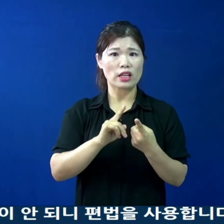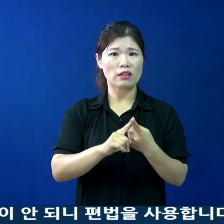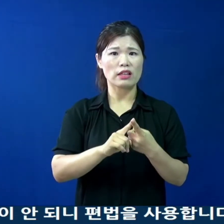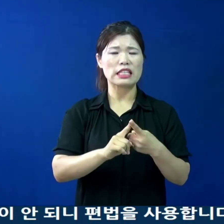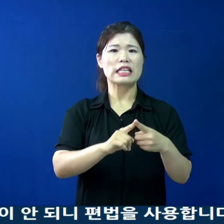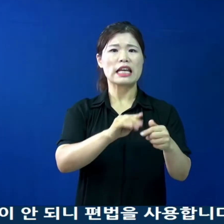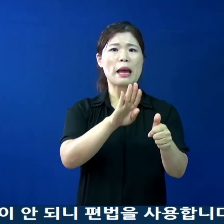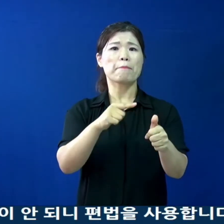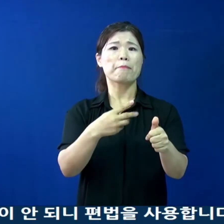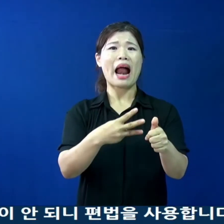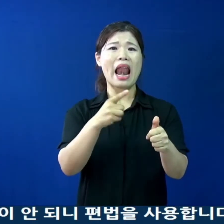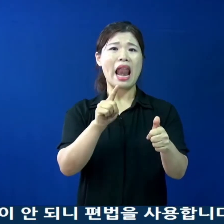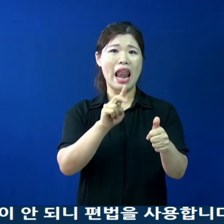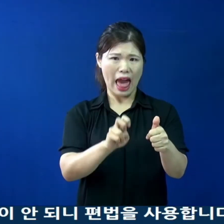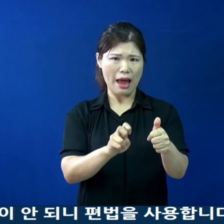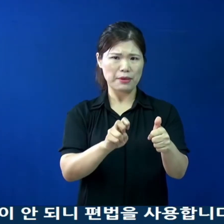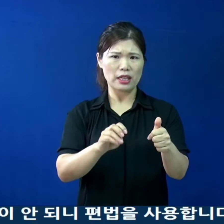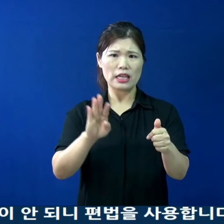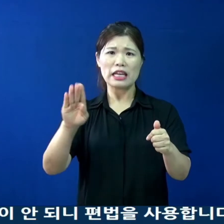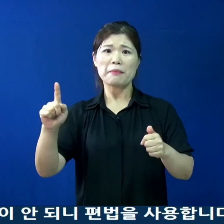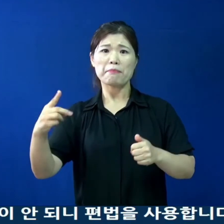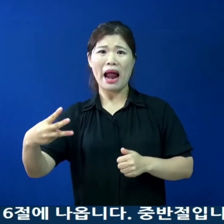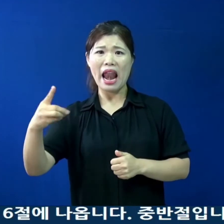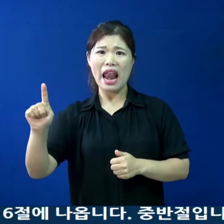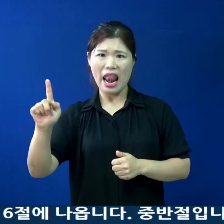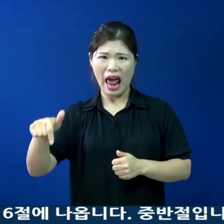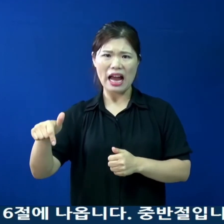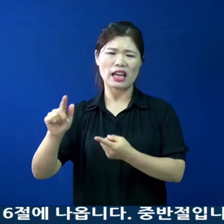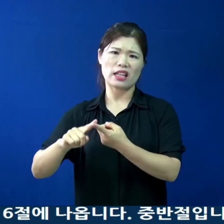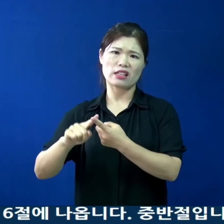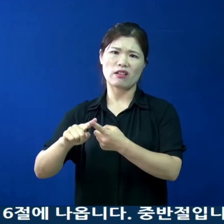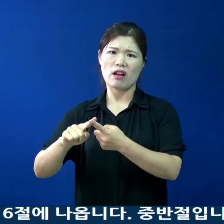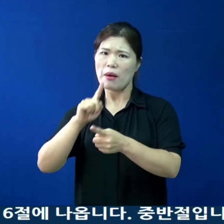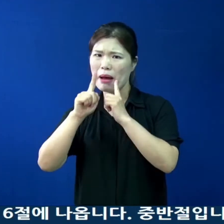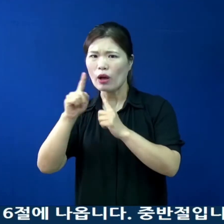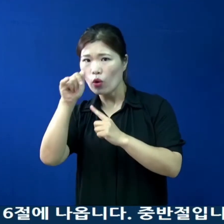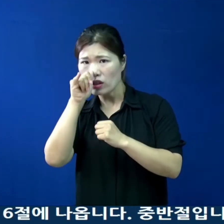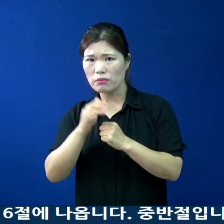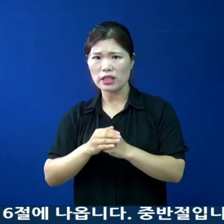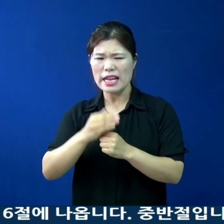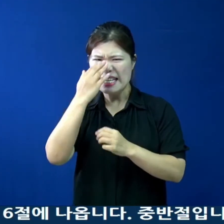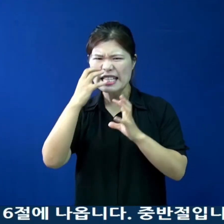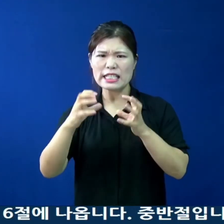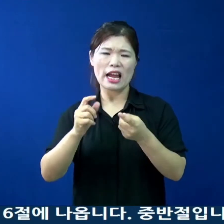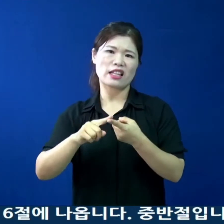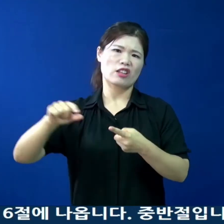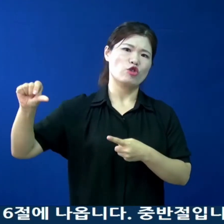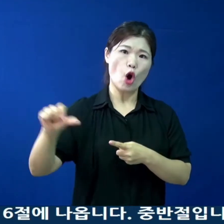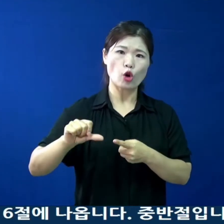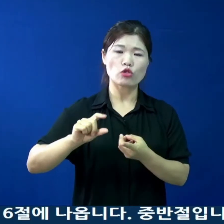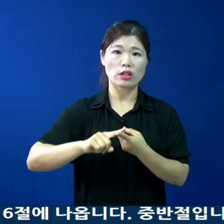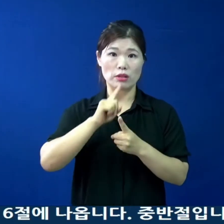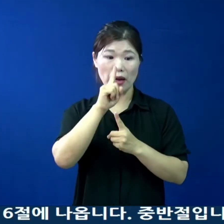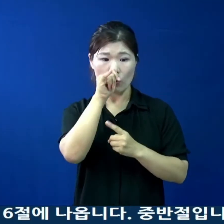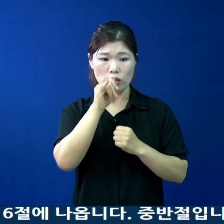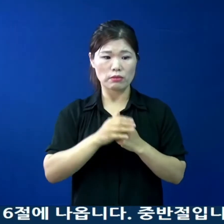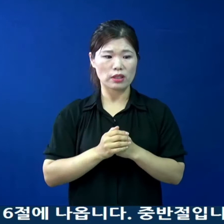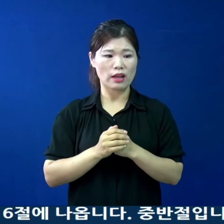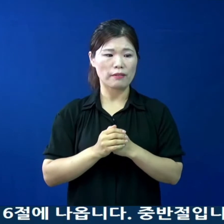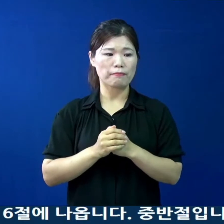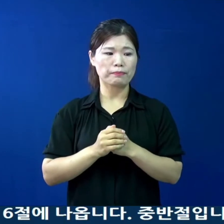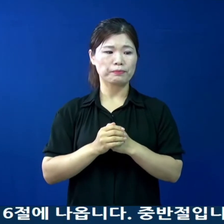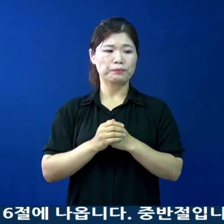청합니다. 이제 이스라엘을 저주하면서 이기고자 하는 것이죠. 이스라엘 향해서 도발하는